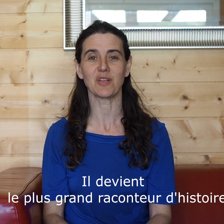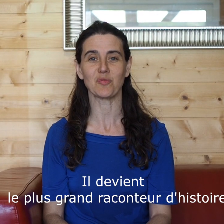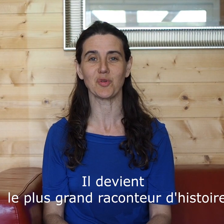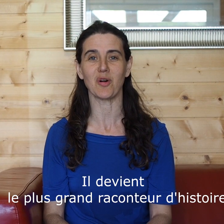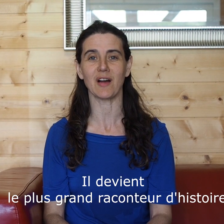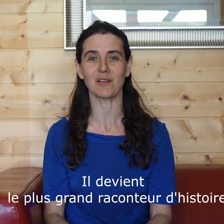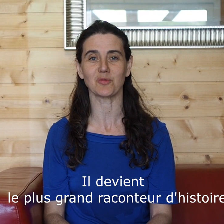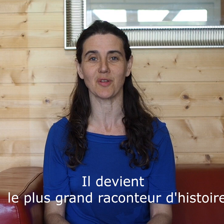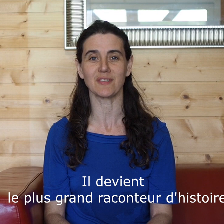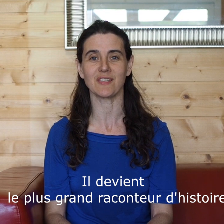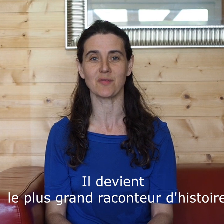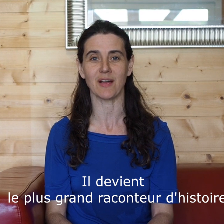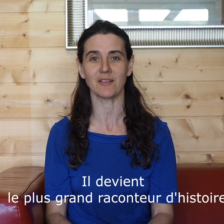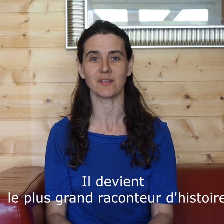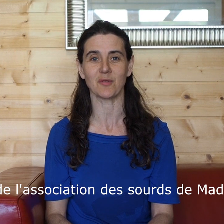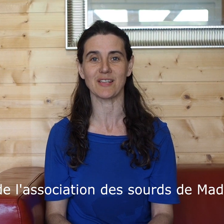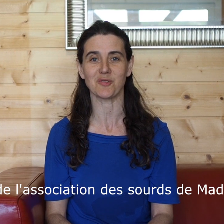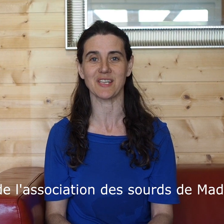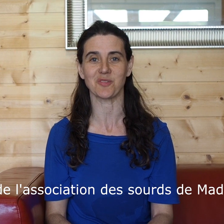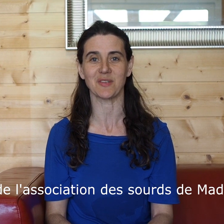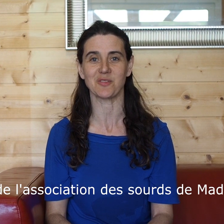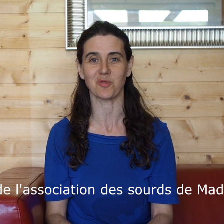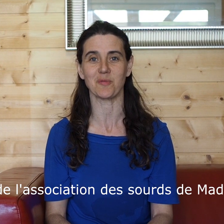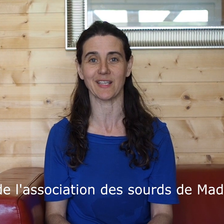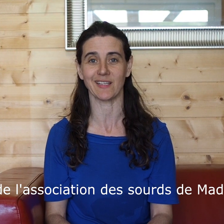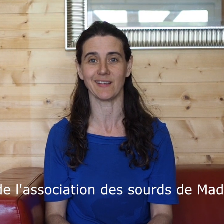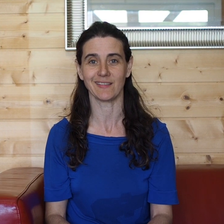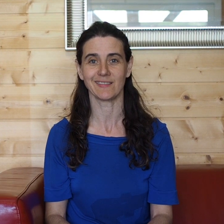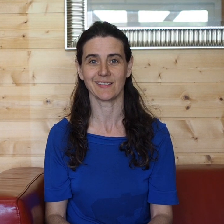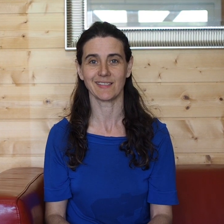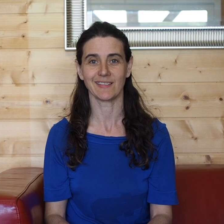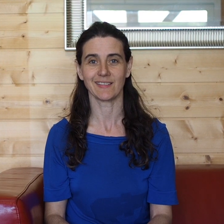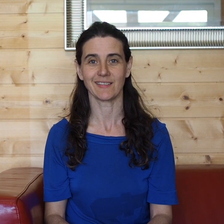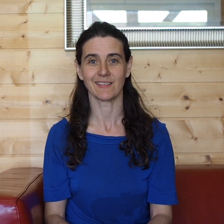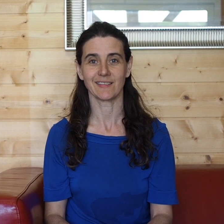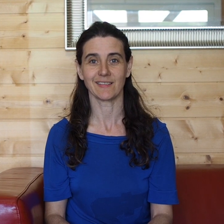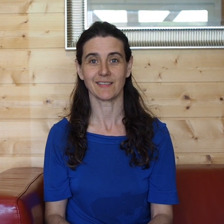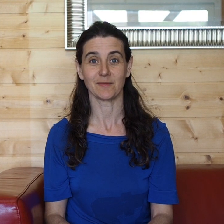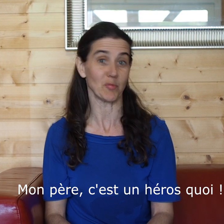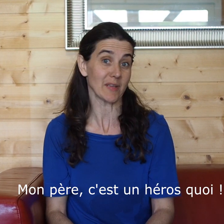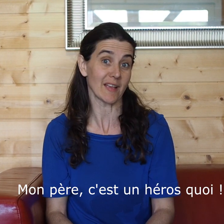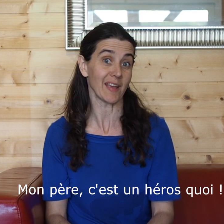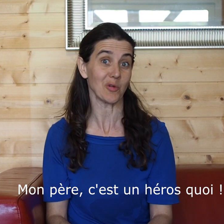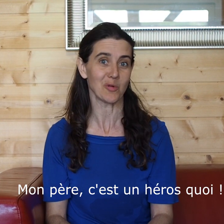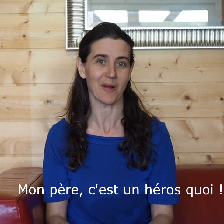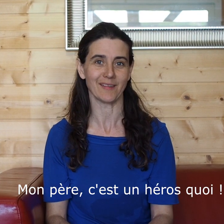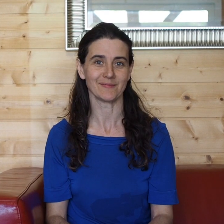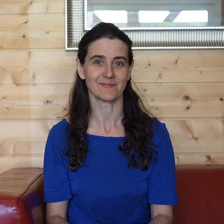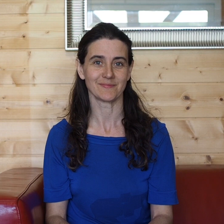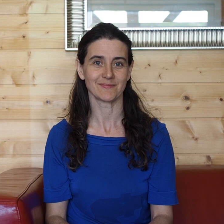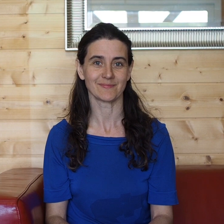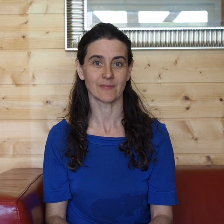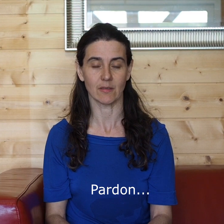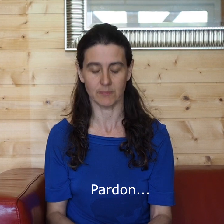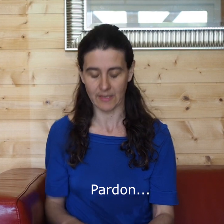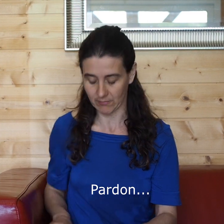devient le plus grand raconteur d'histoire de l'Association des Sourds de Madrid. Mon père, c'est un héros ou quoi ? Pardon.